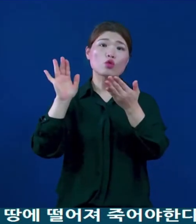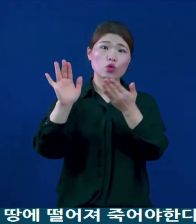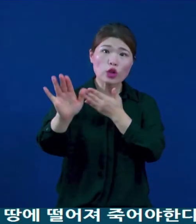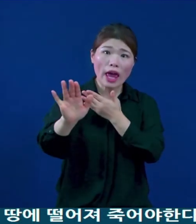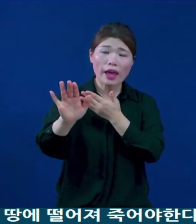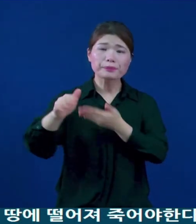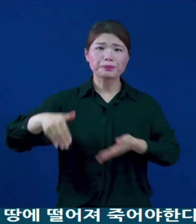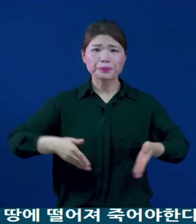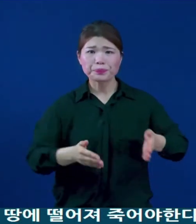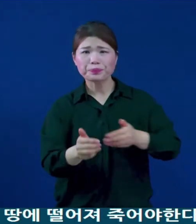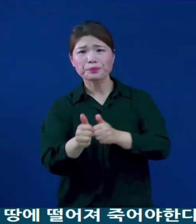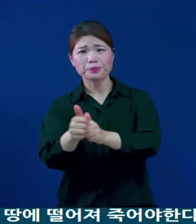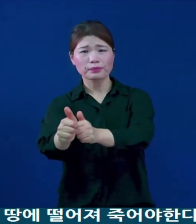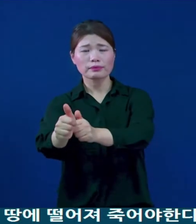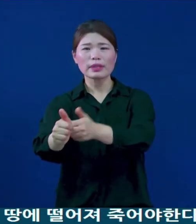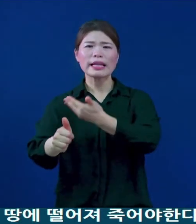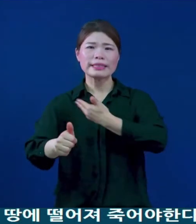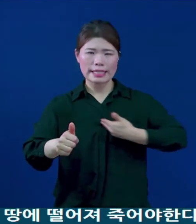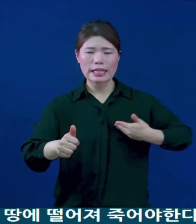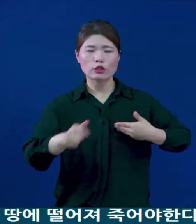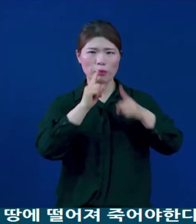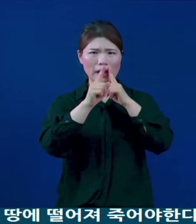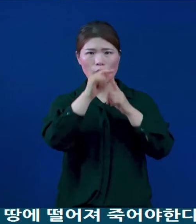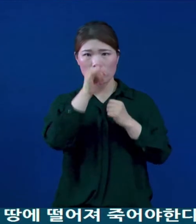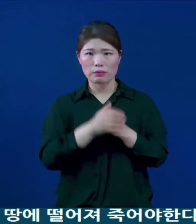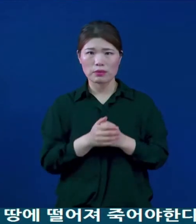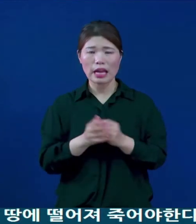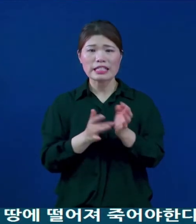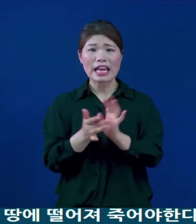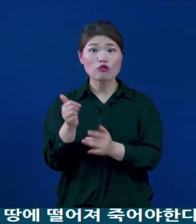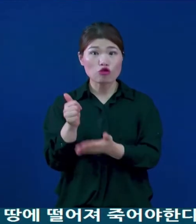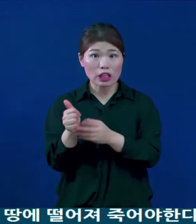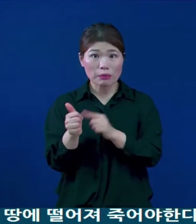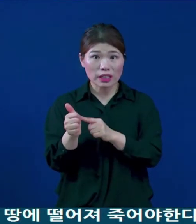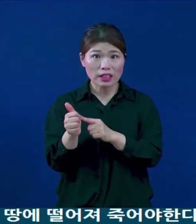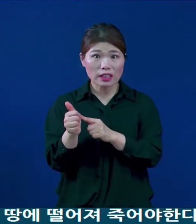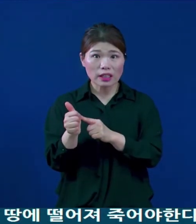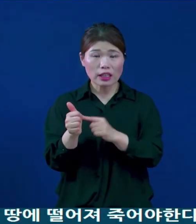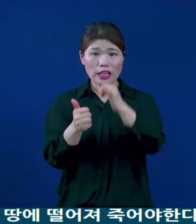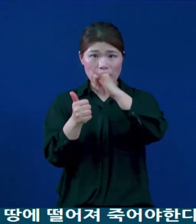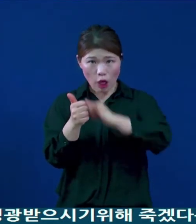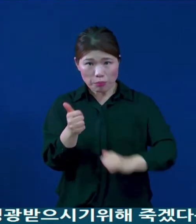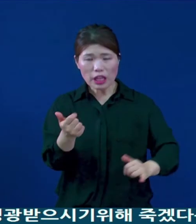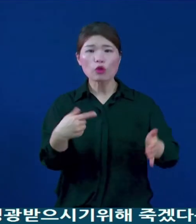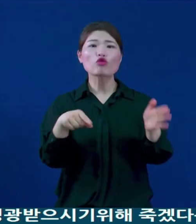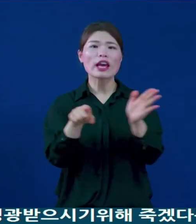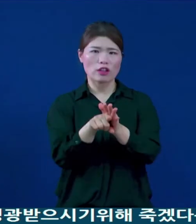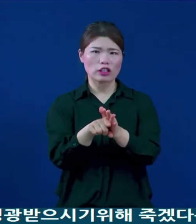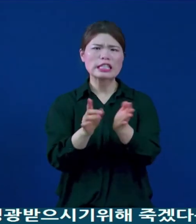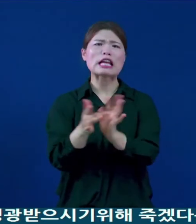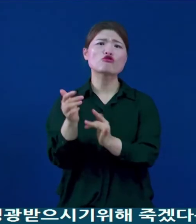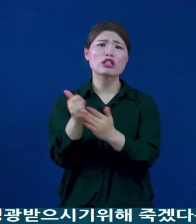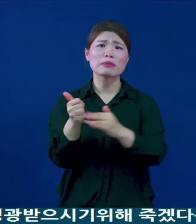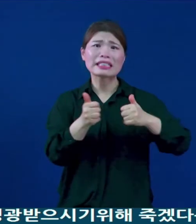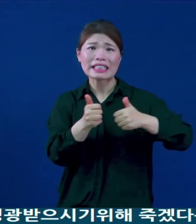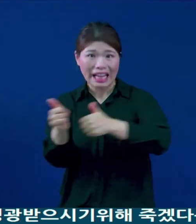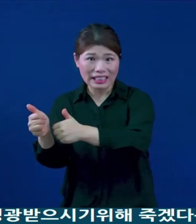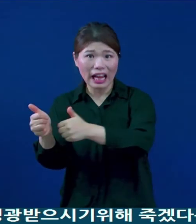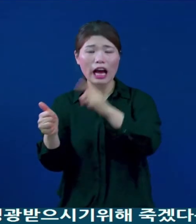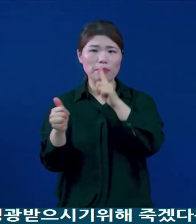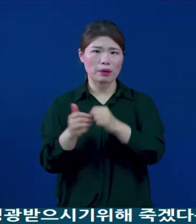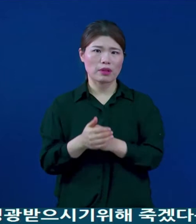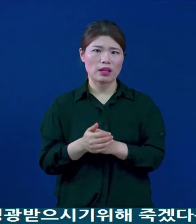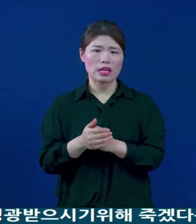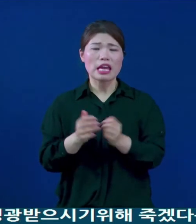따라가는 제자들도 이렇게 하라는 거죠. 나를 섬기려면 나를 따르라. 나를 섬기는 자는 내가 있고자